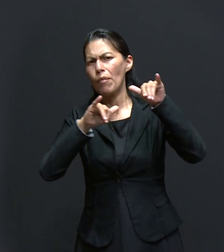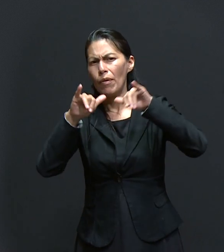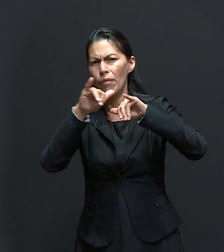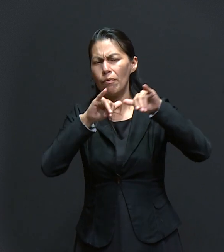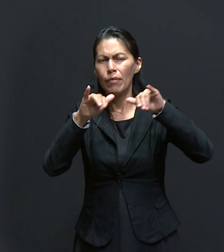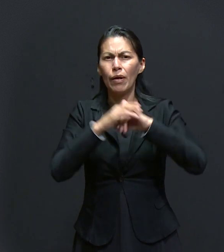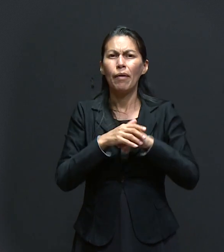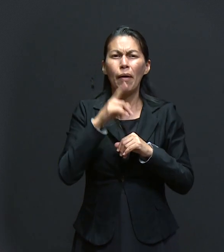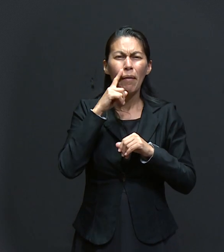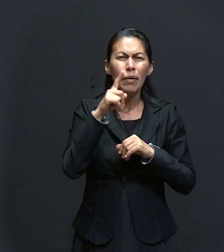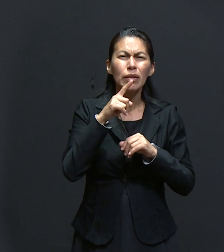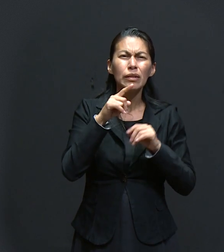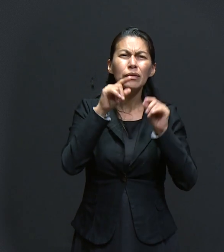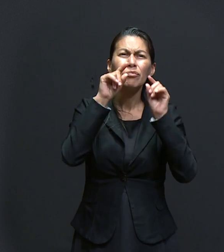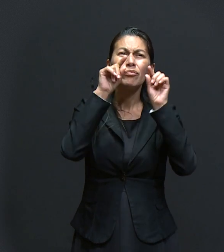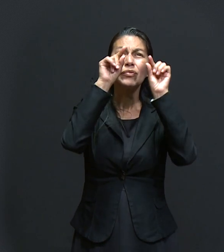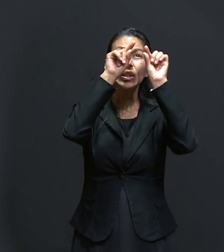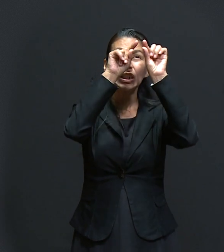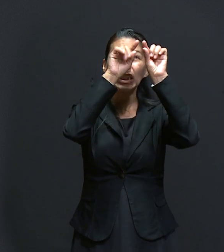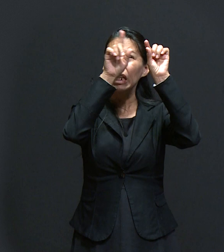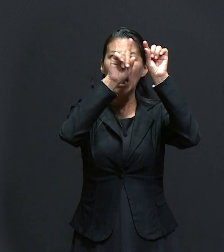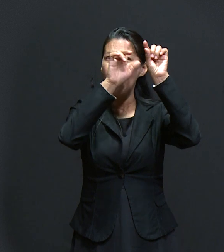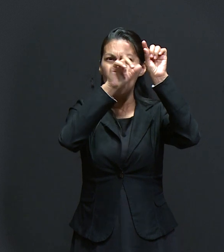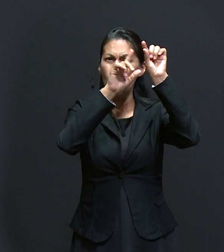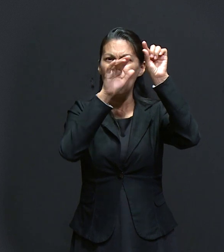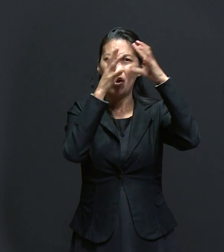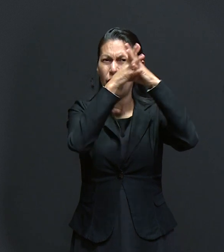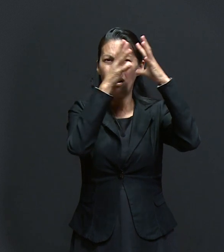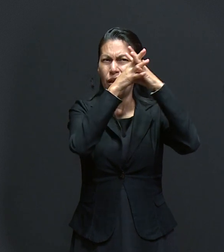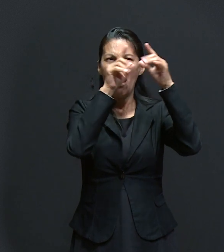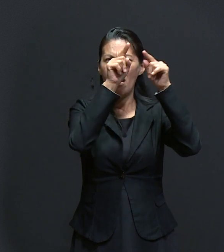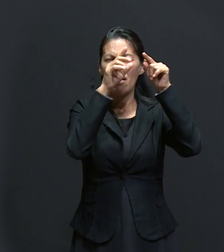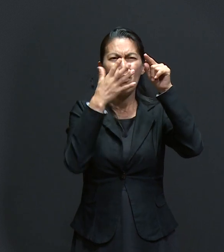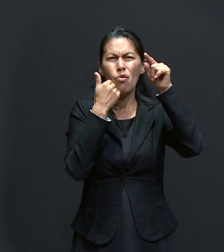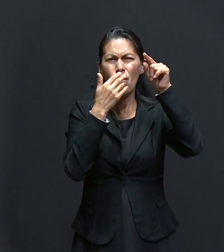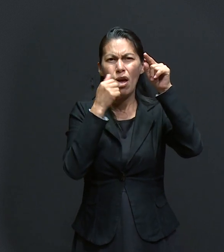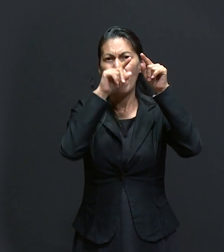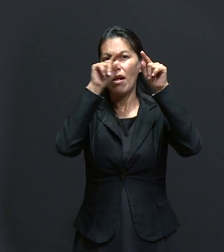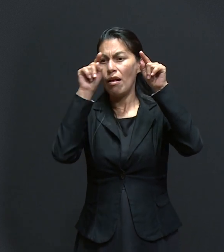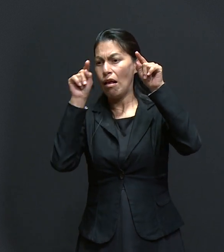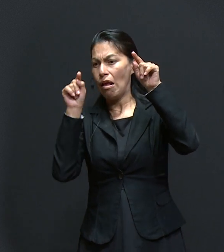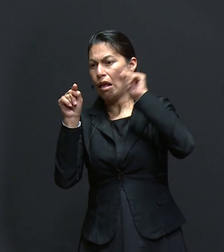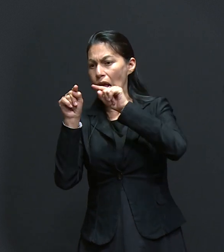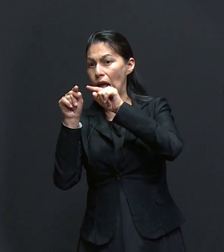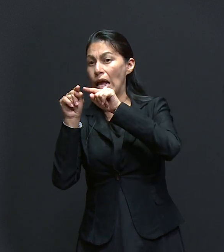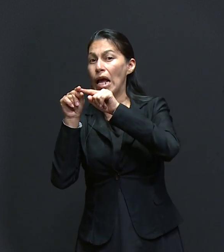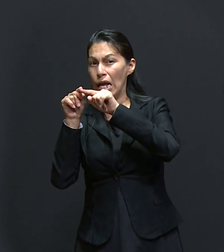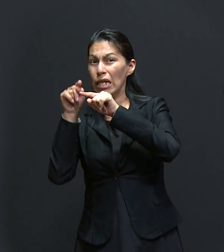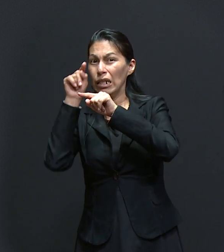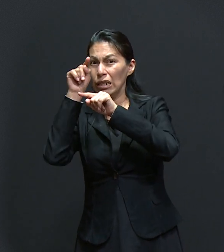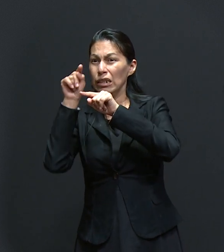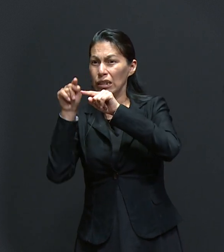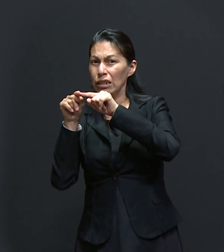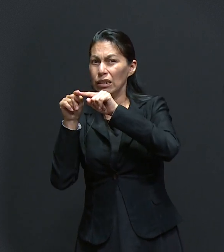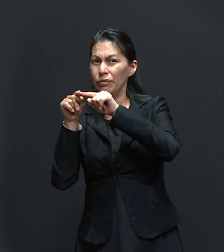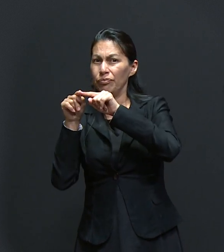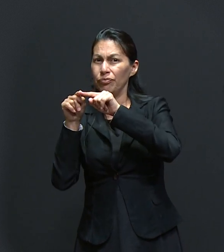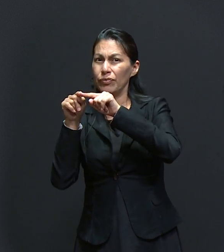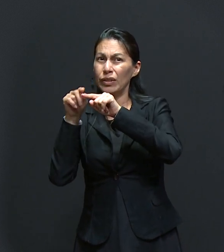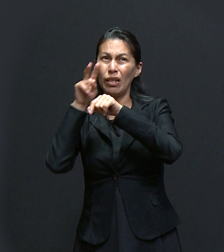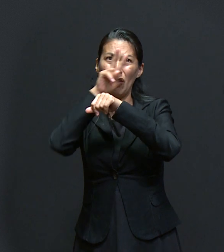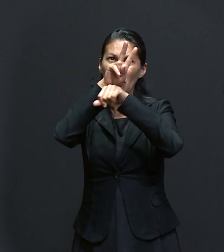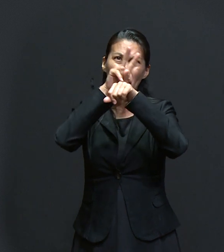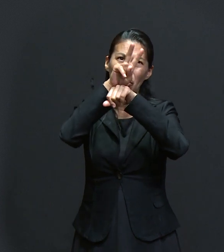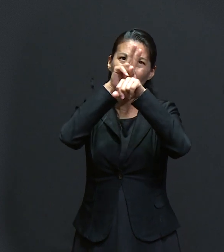mapa pueden ver la situación actual como esta en dos días 16 de mayo ahí ven como que